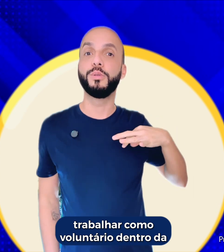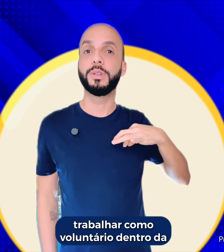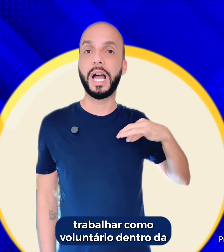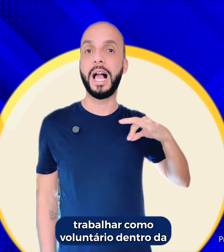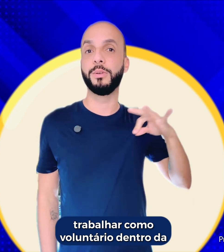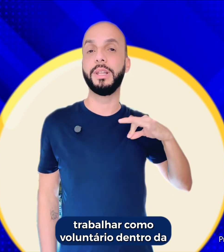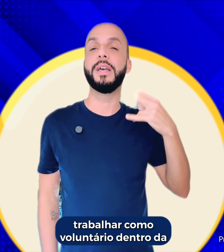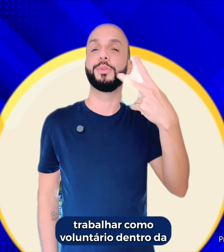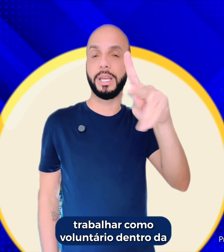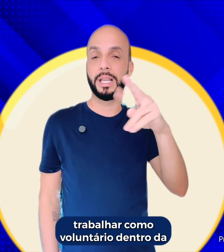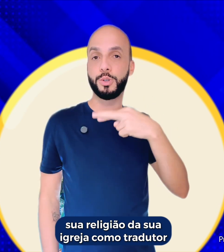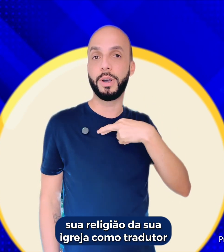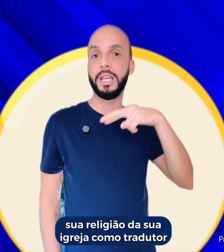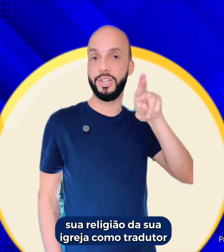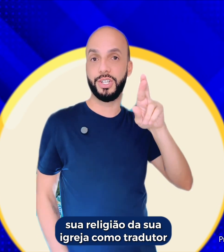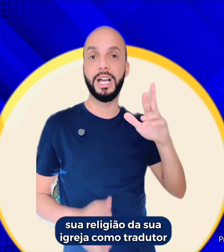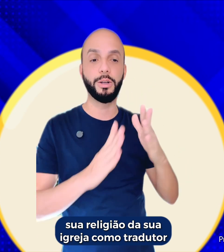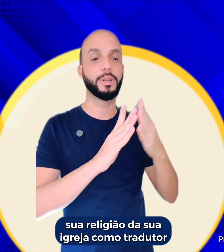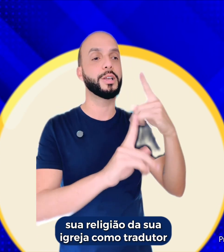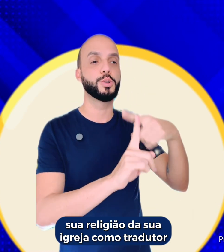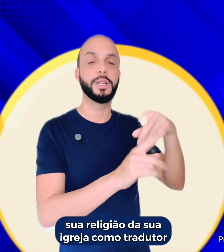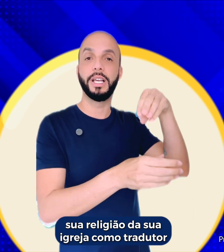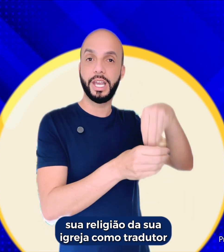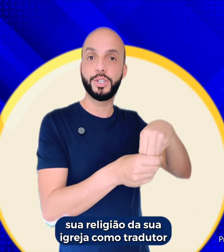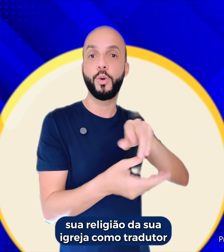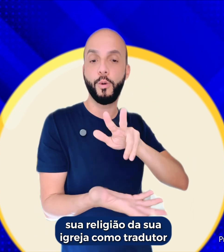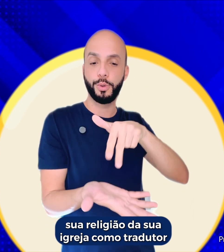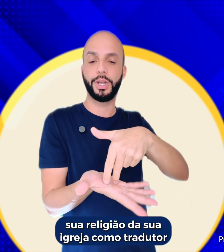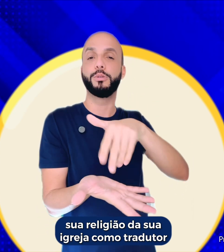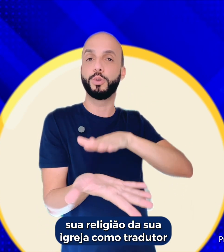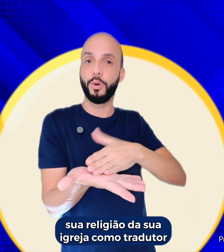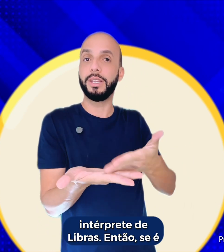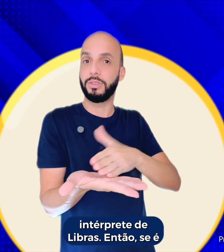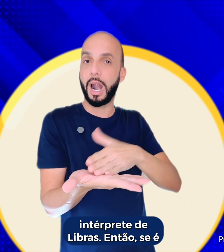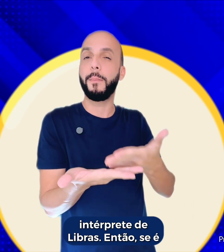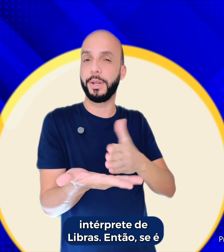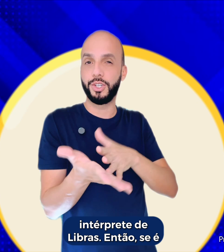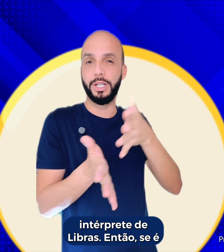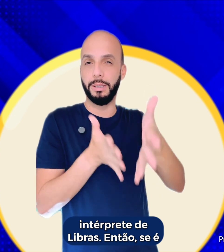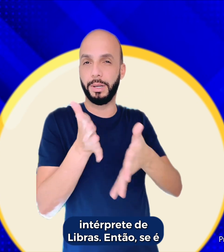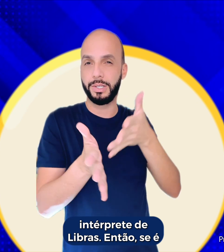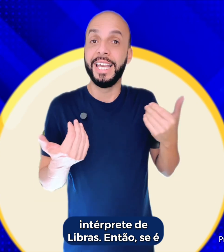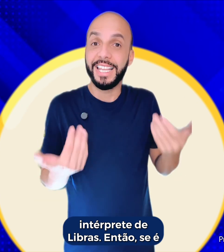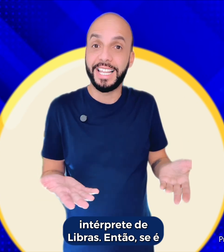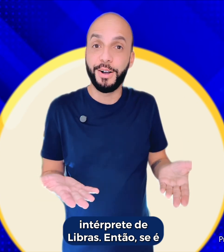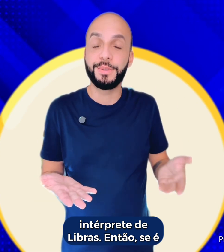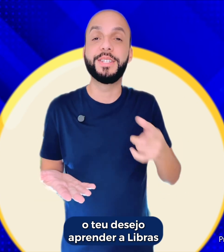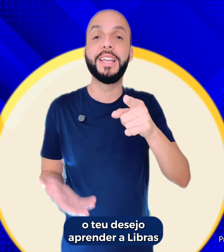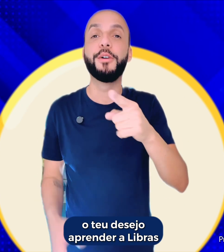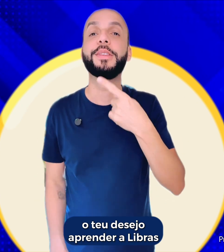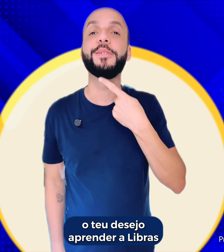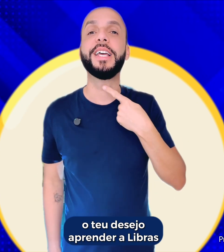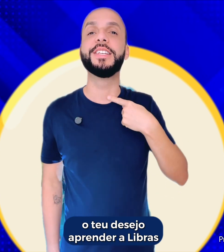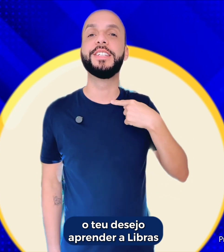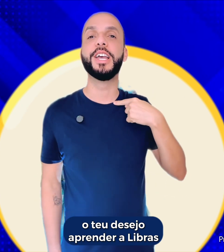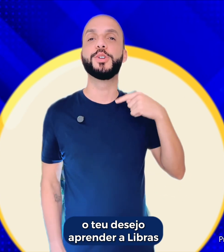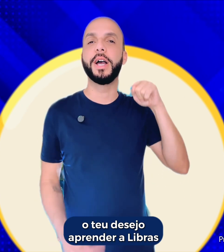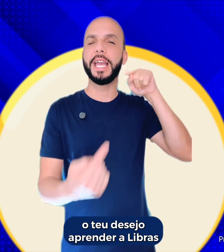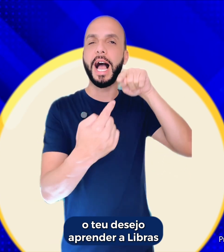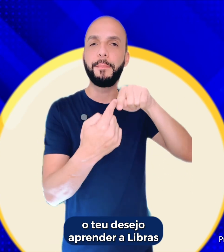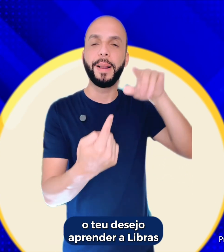como voluntário dentro da sua religião, da sua igreja, como tradutor e intérprete de Libras. Então, se é o teu